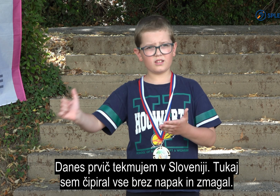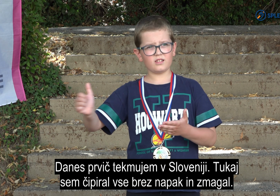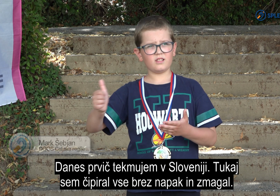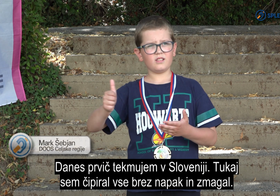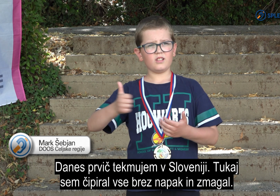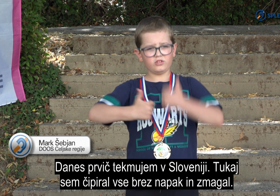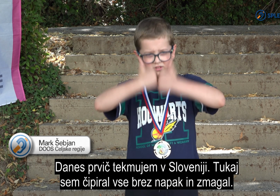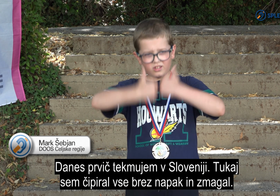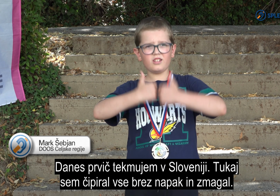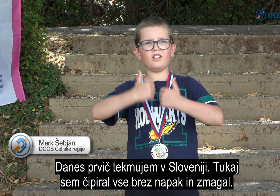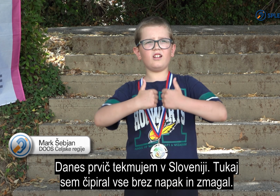Danes prvič tekmujem v Sloveniji.